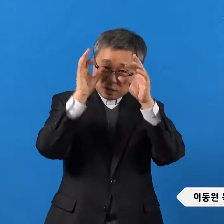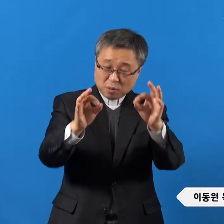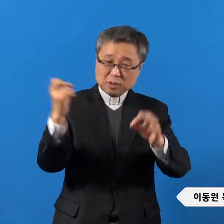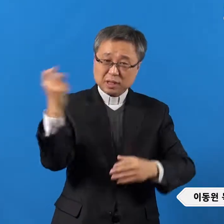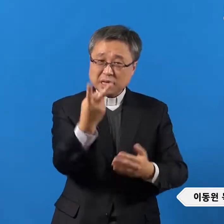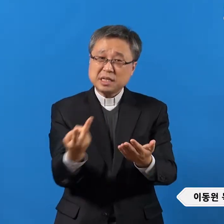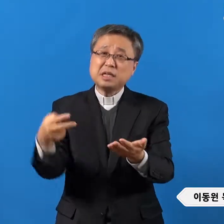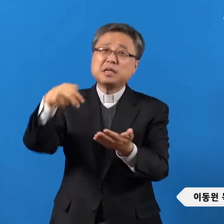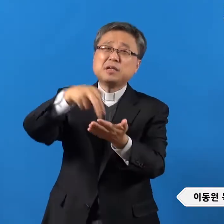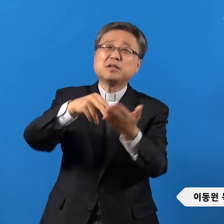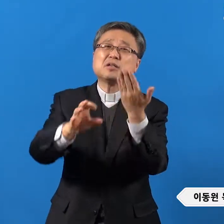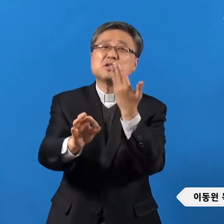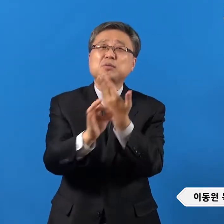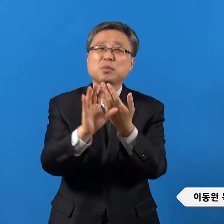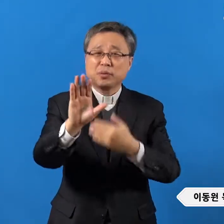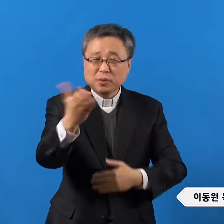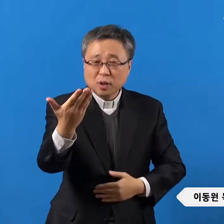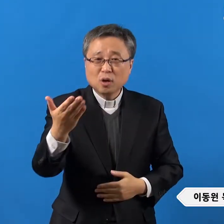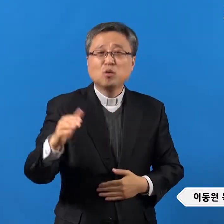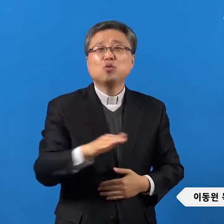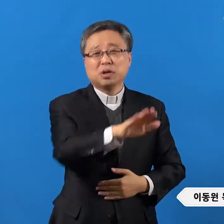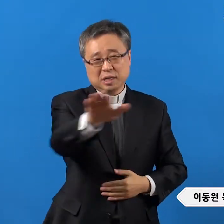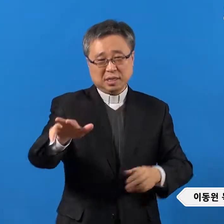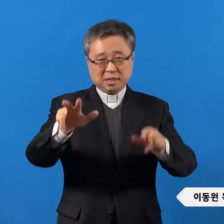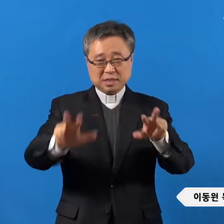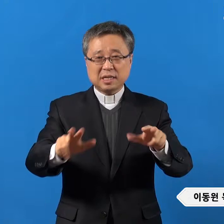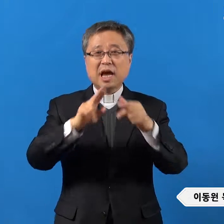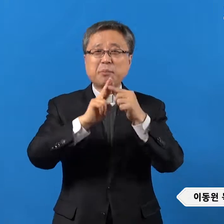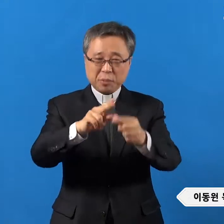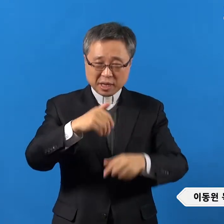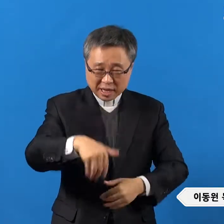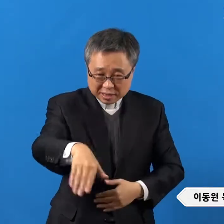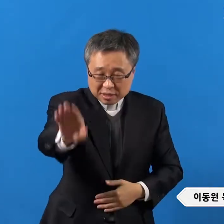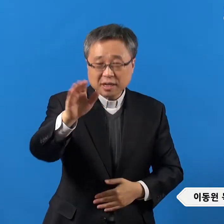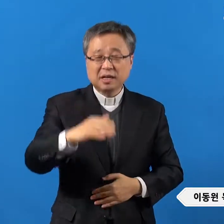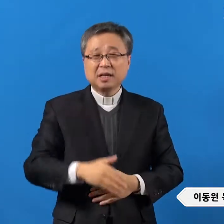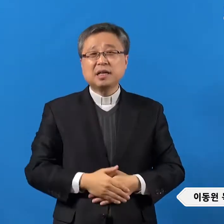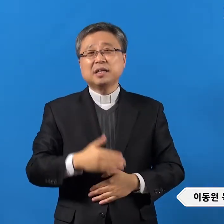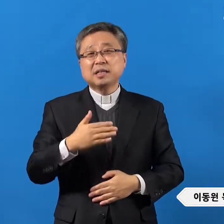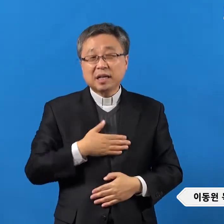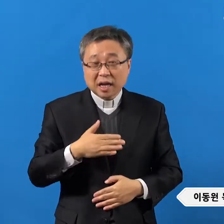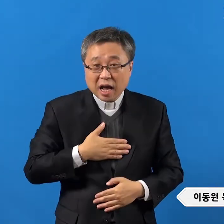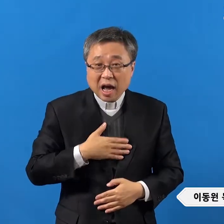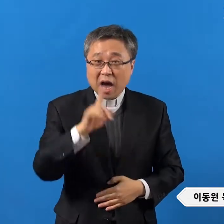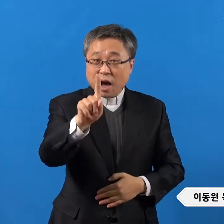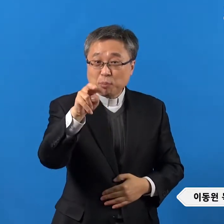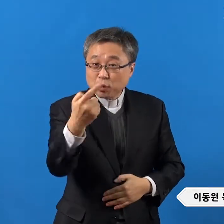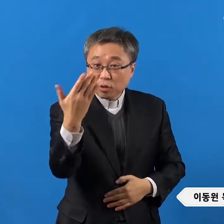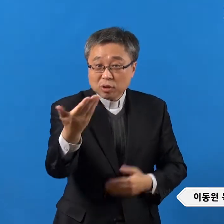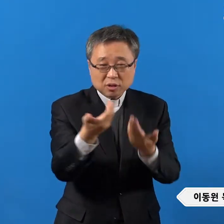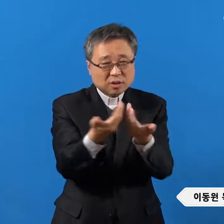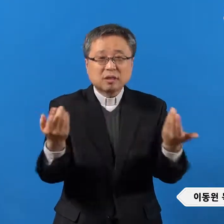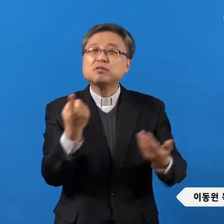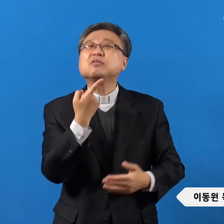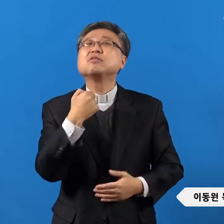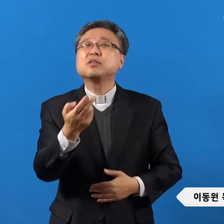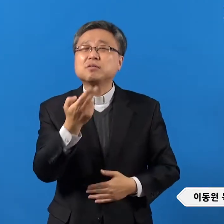일어서면 돼. 그리고 우리는 이제 함께 가는 거야. 나는 한 번도 너를 떠난 일이 없었어. 나는 언제나 내